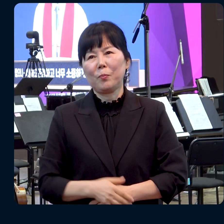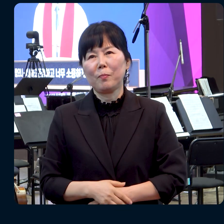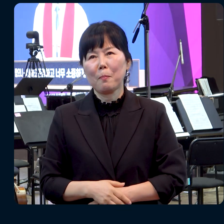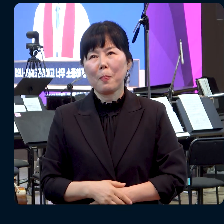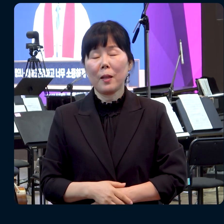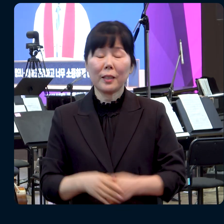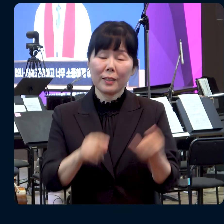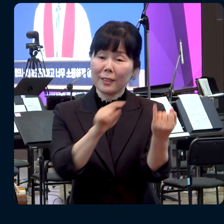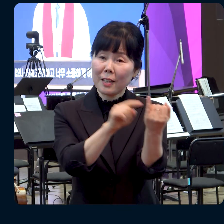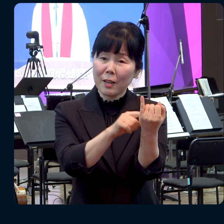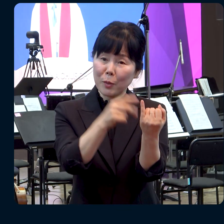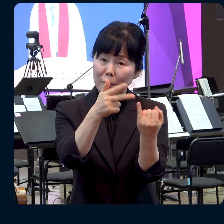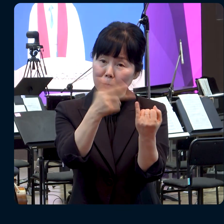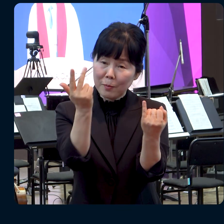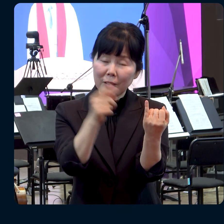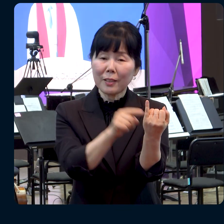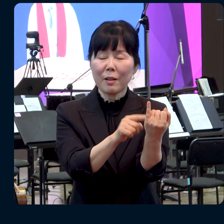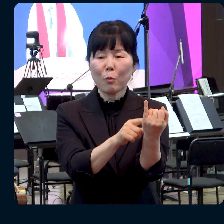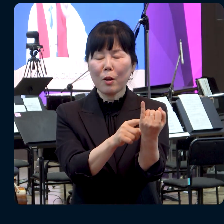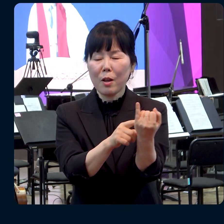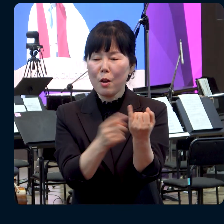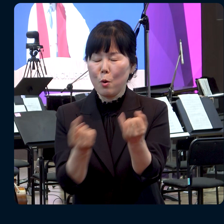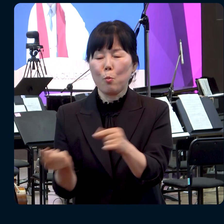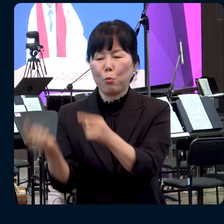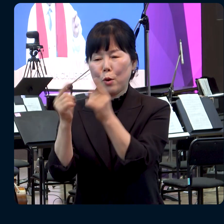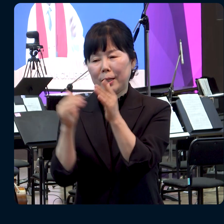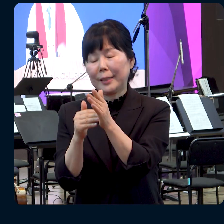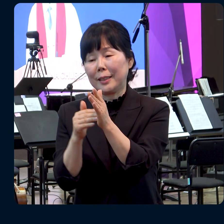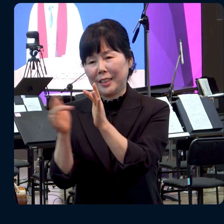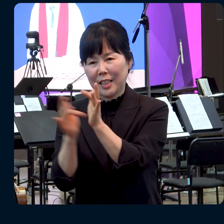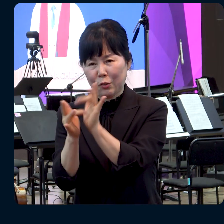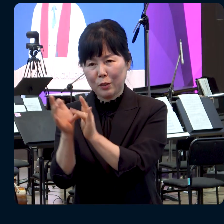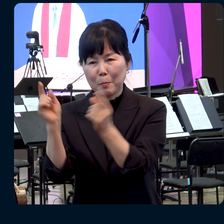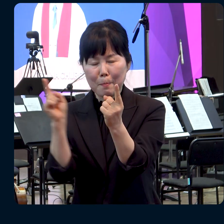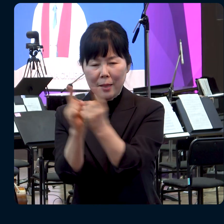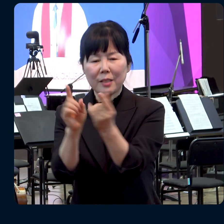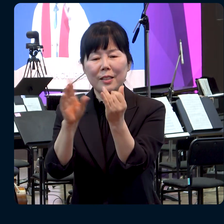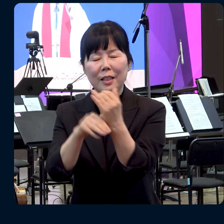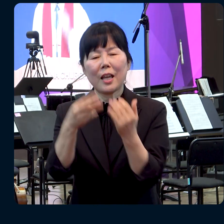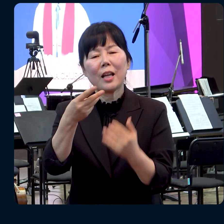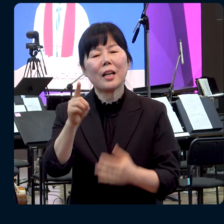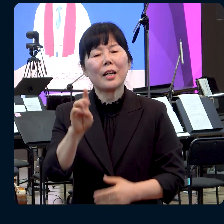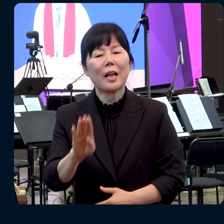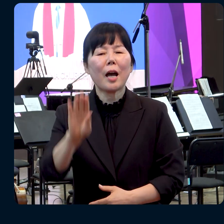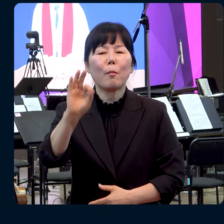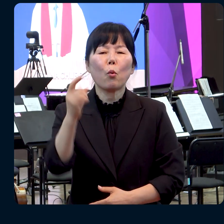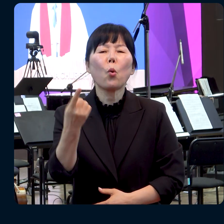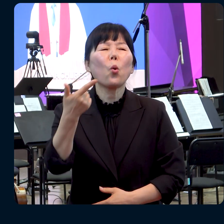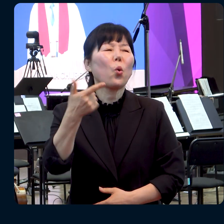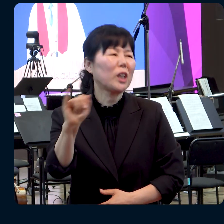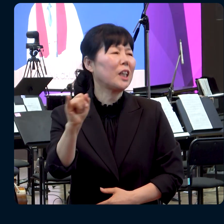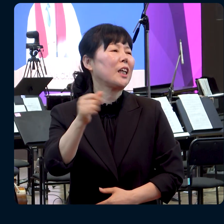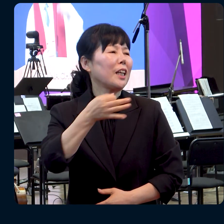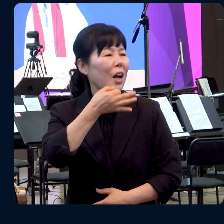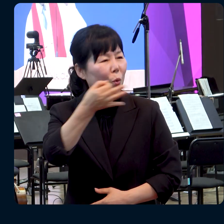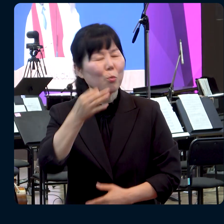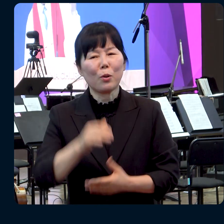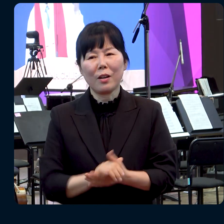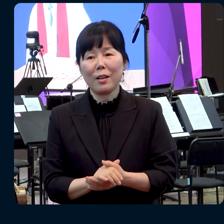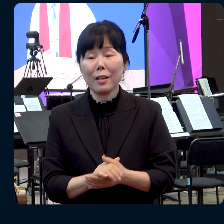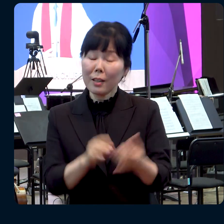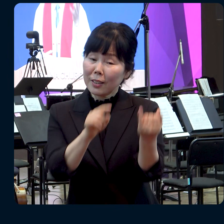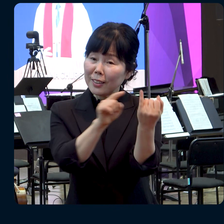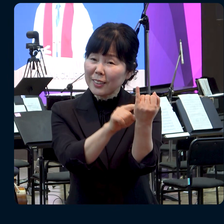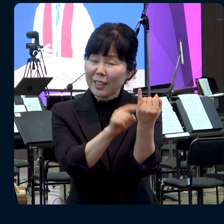막달라 마리아가 부활하신 주님을 만나면서 바로 그 말을 쓴 것입니다. 자, 그런데 우리가 이 막달라